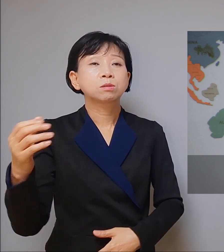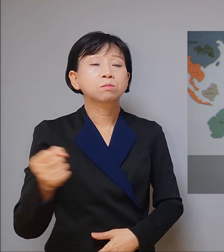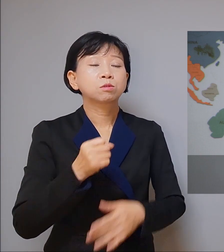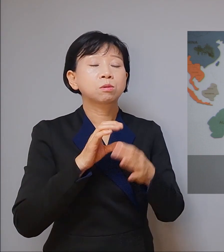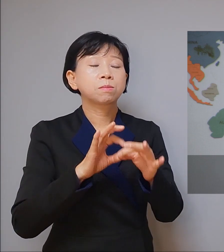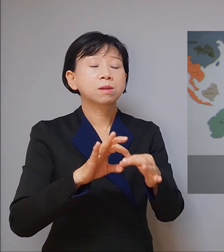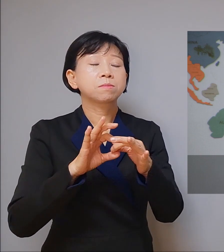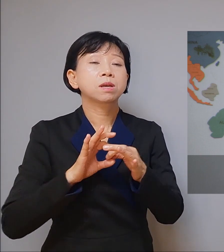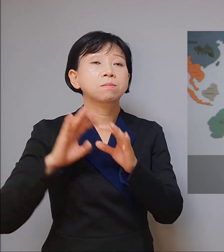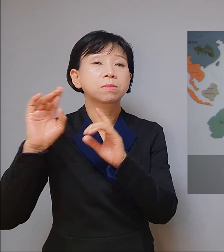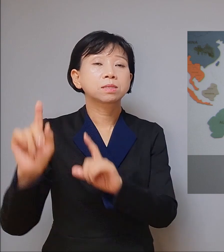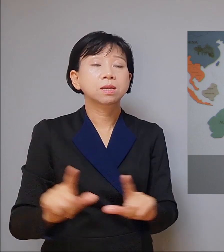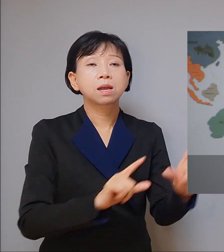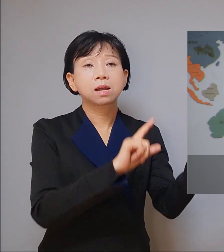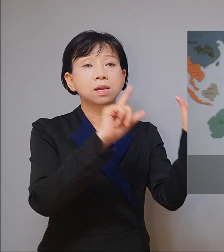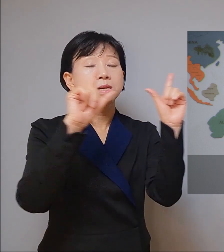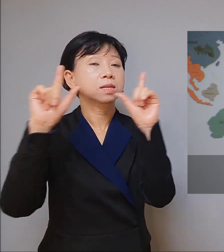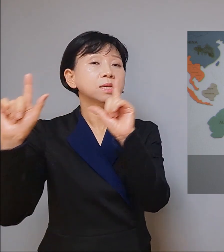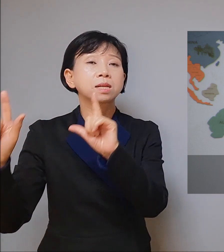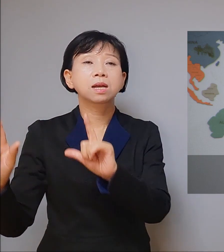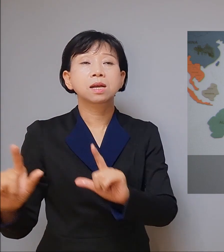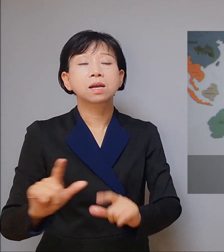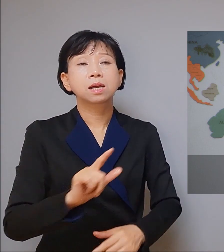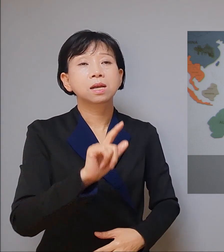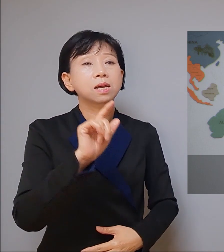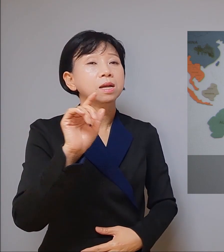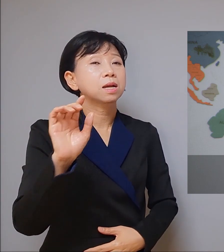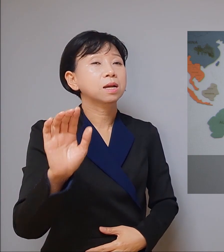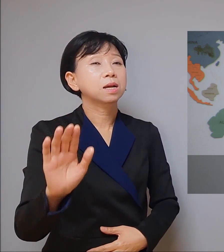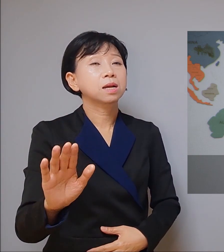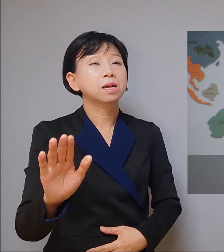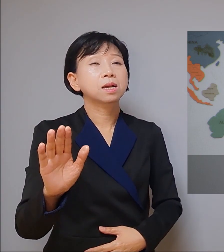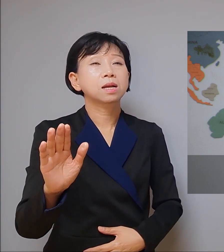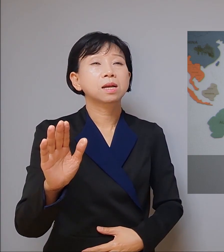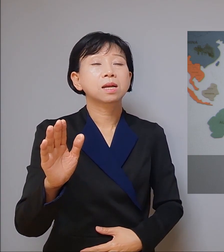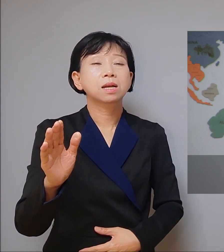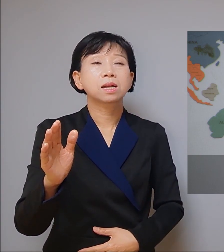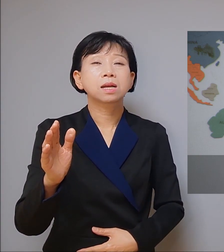의인은 믿음으로 말미암아 살리라.